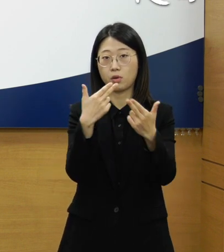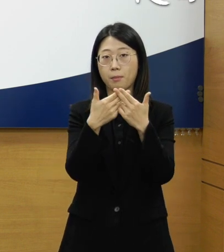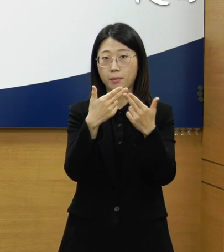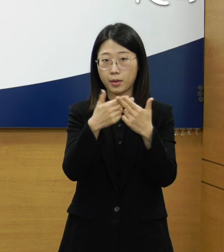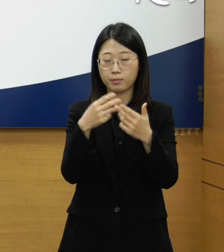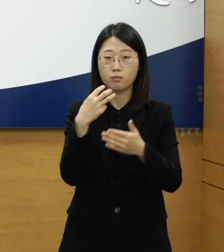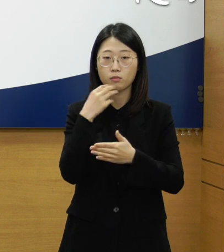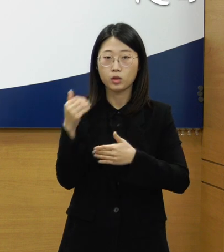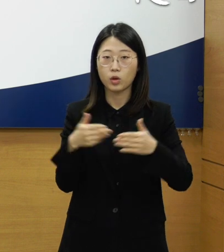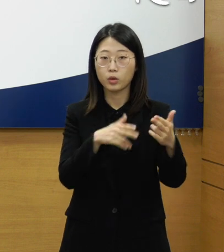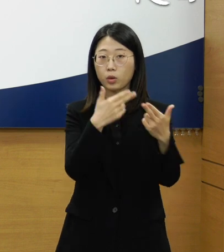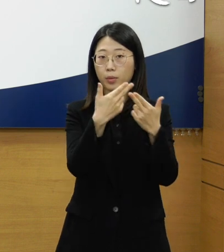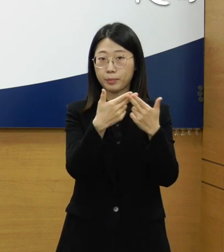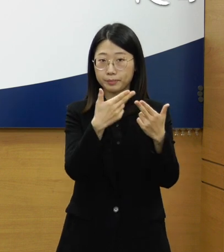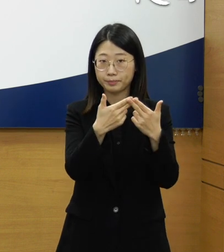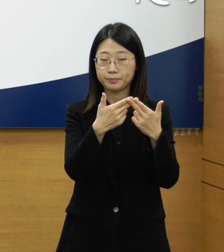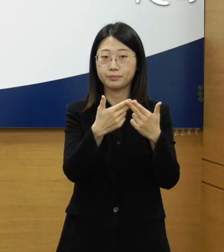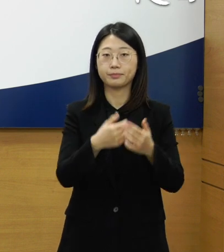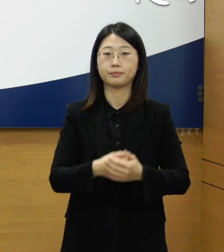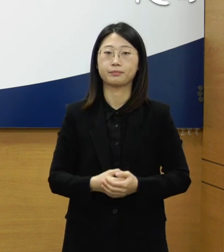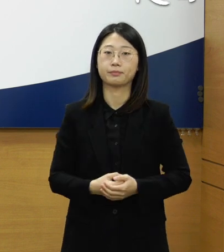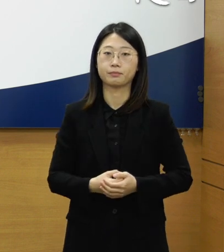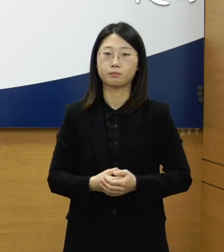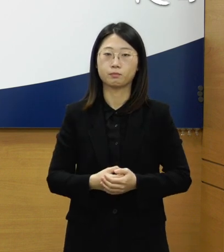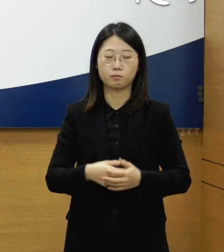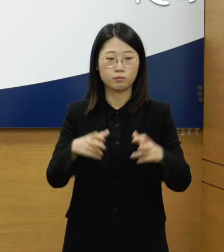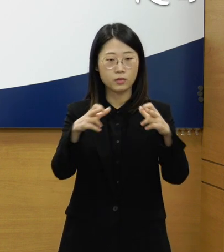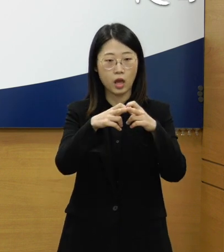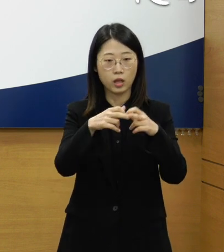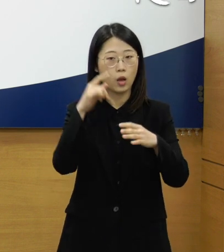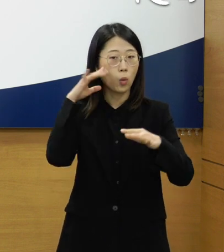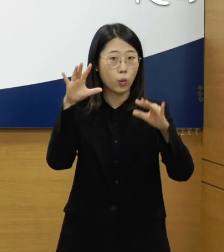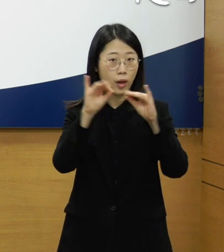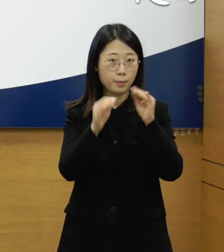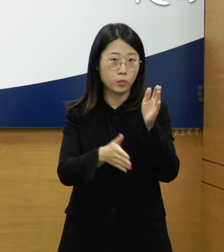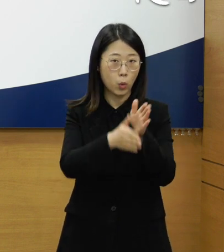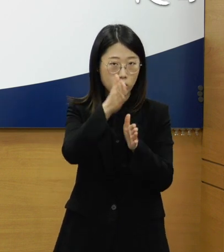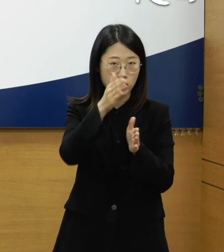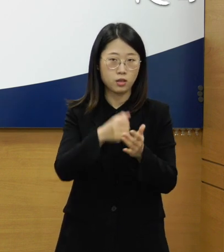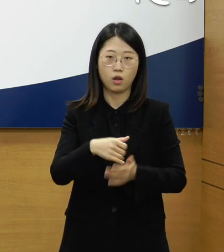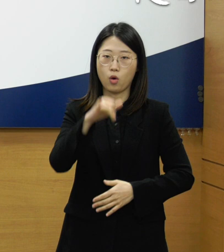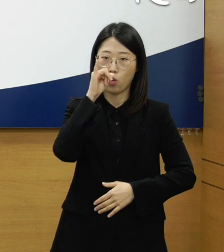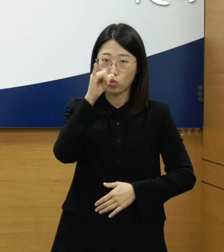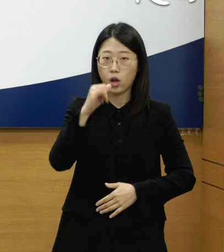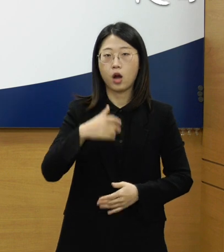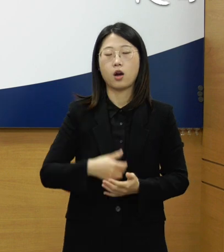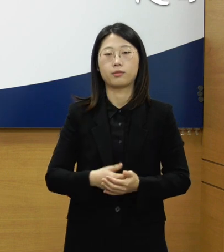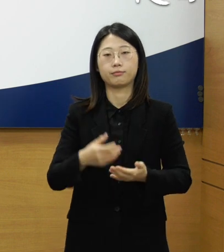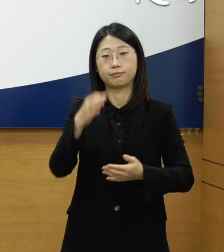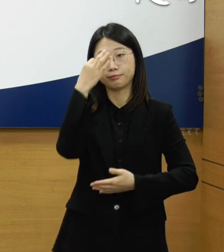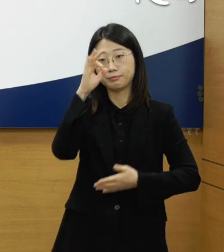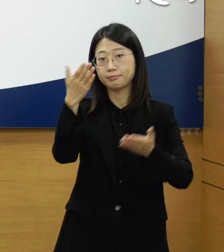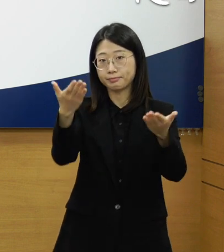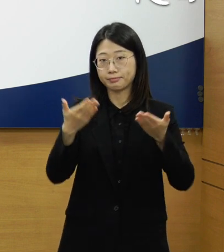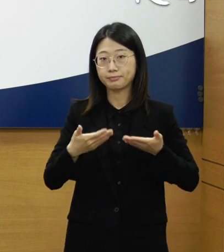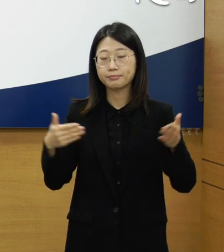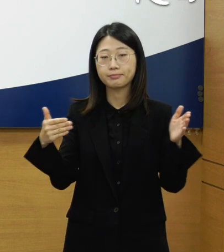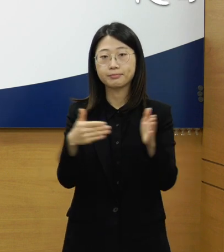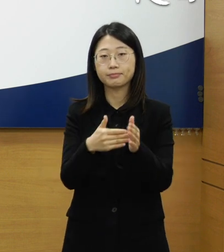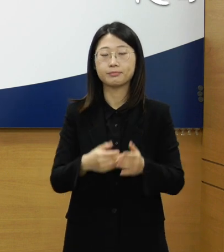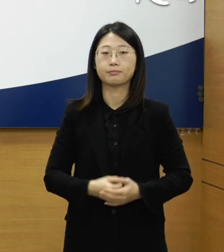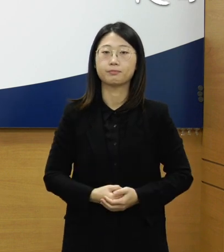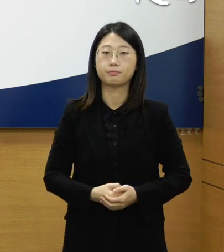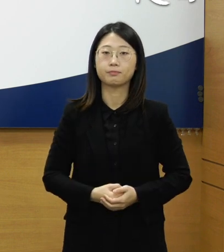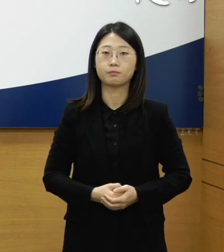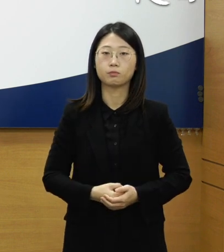지체장애인협회 경기도협회로부터 장애 공감 도시라는 영예로운 인증을 받았습니다.